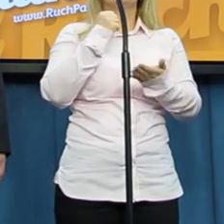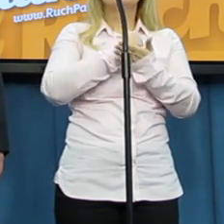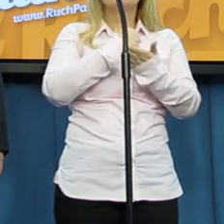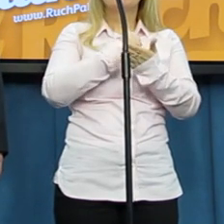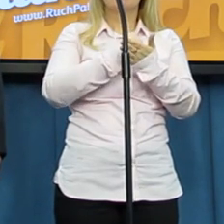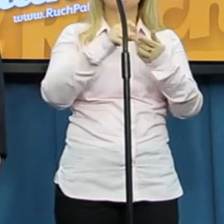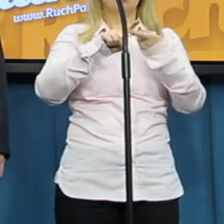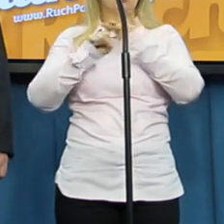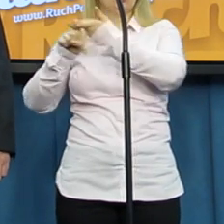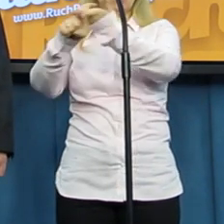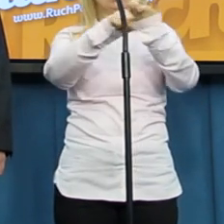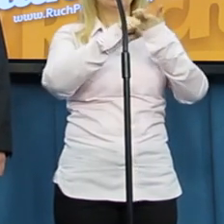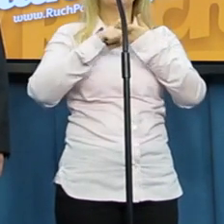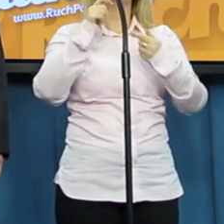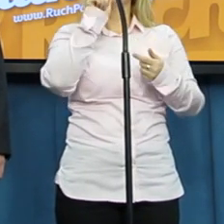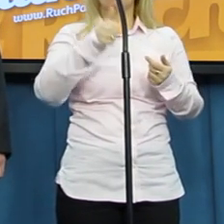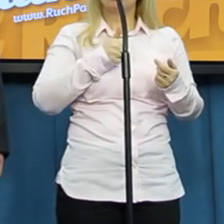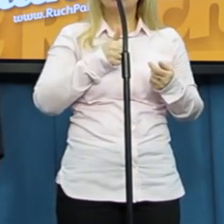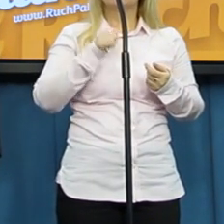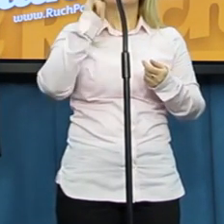Sejmie. Mogę powiedzieć, że